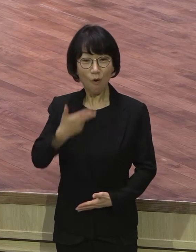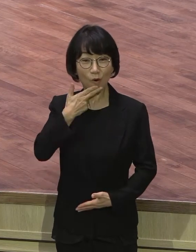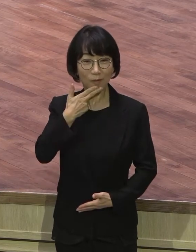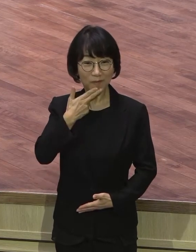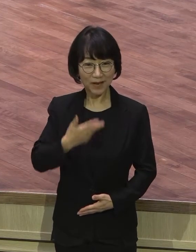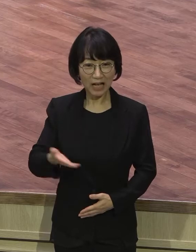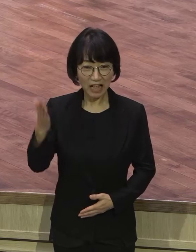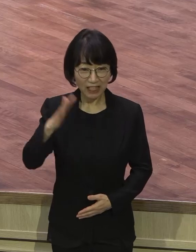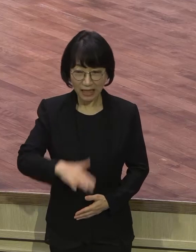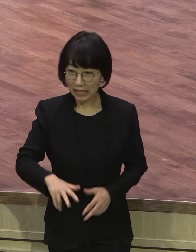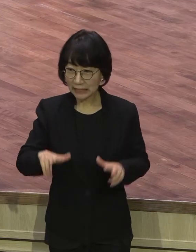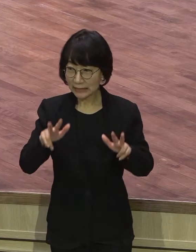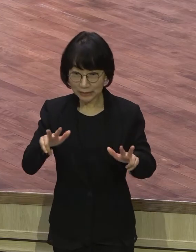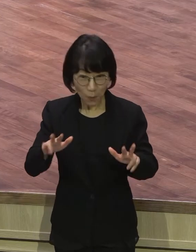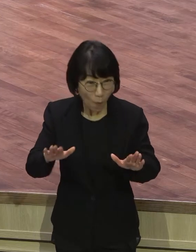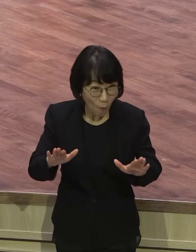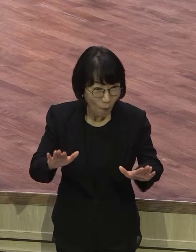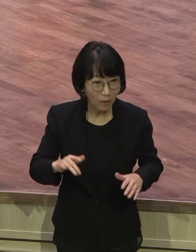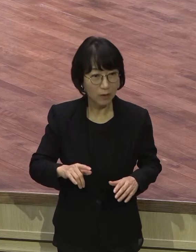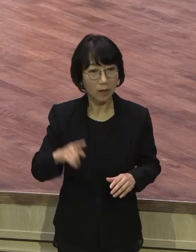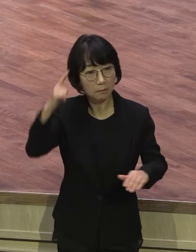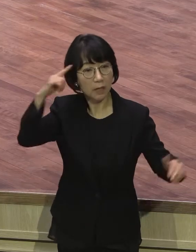나오면 가난한 사람이요.